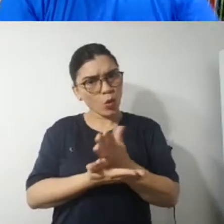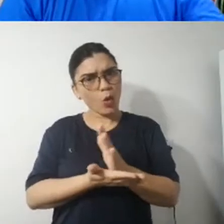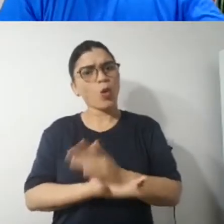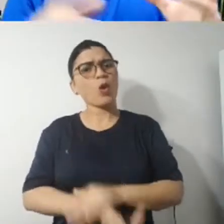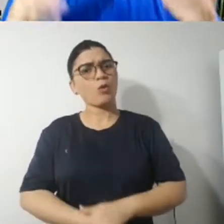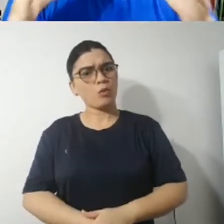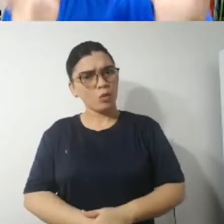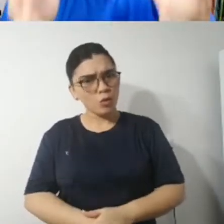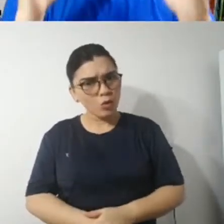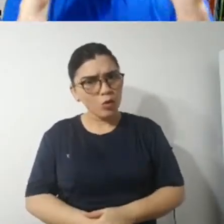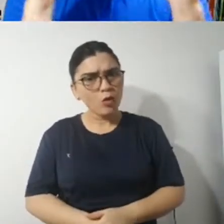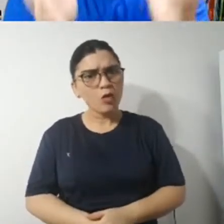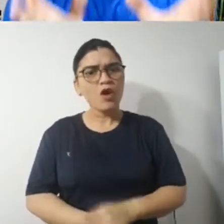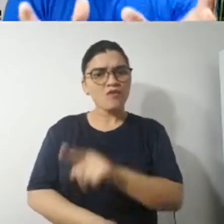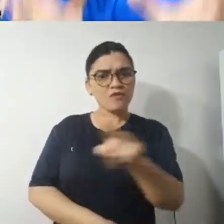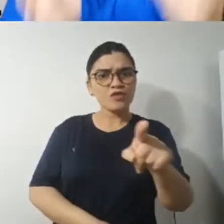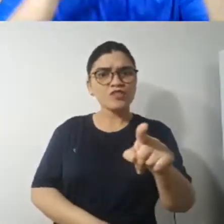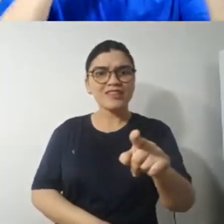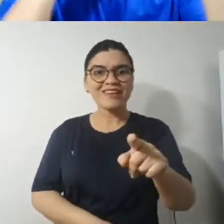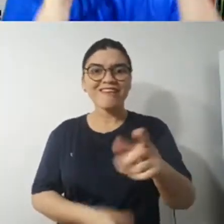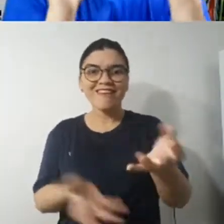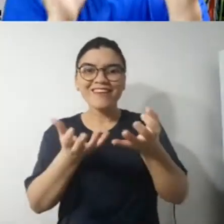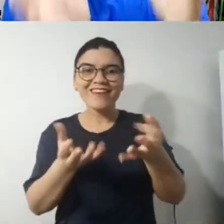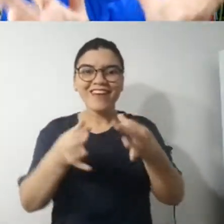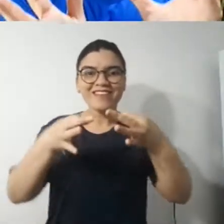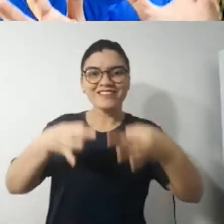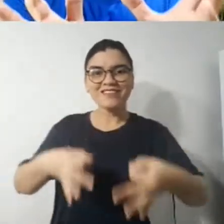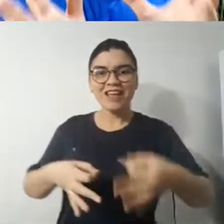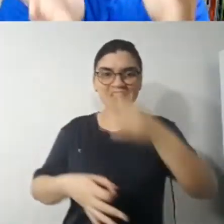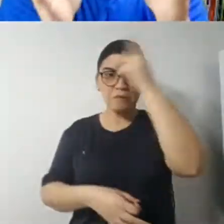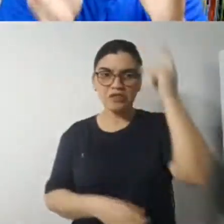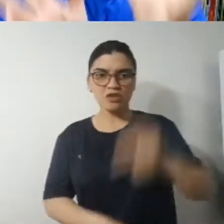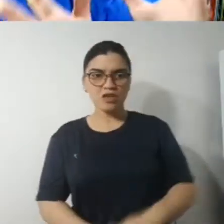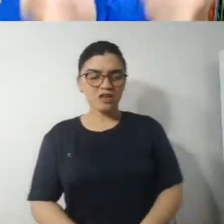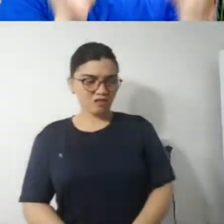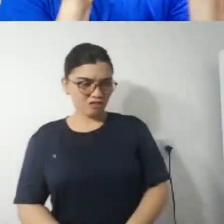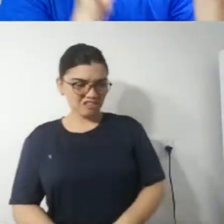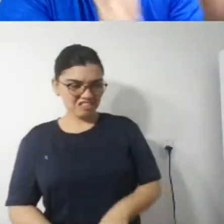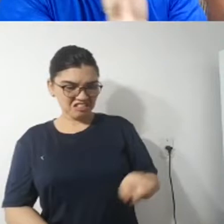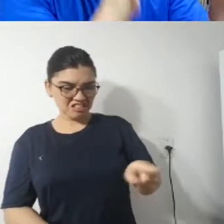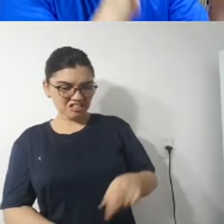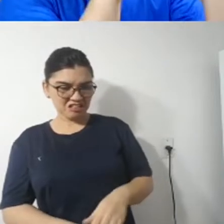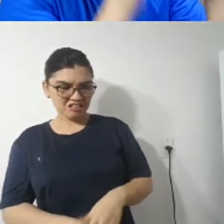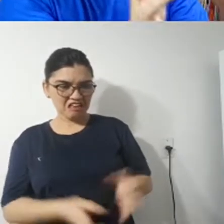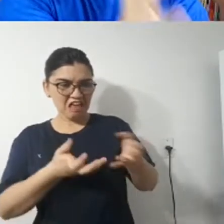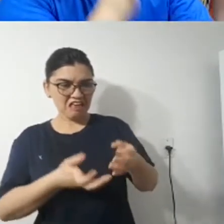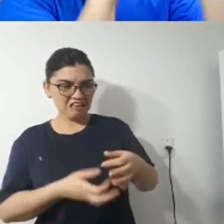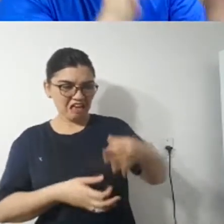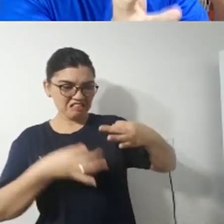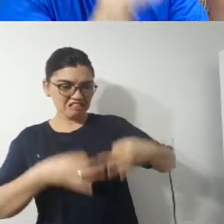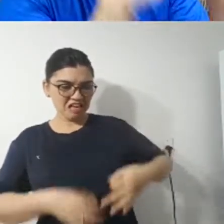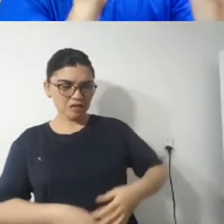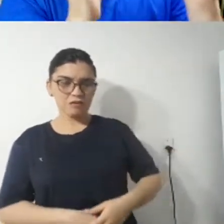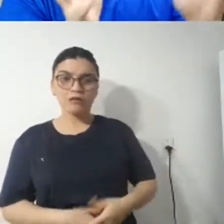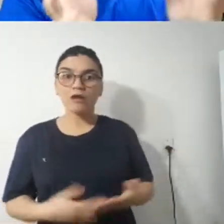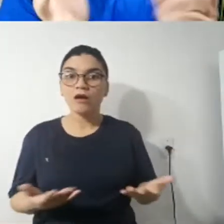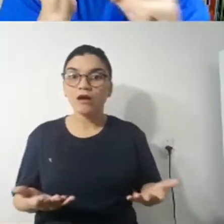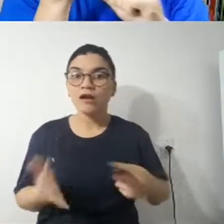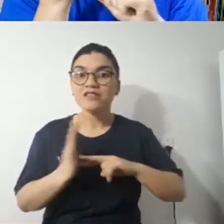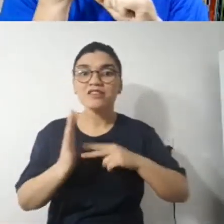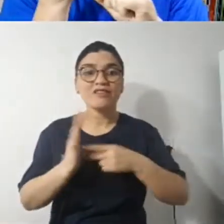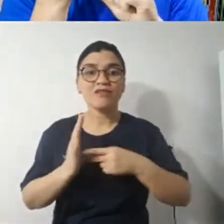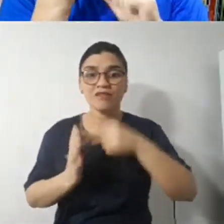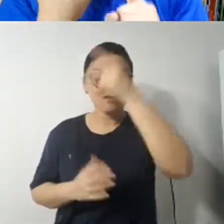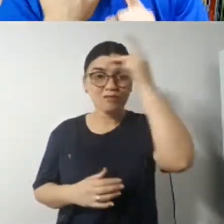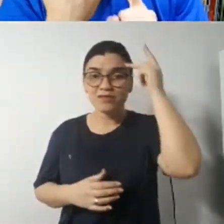Querer fazer a coisa certa te torna alvo de quem não quer viver para a glória de Deus, sendo